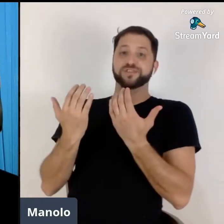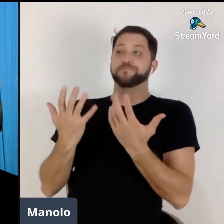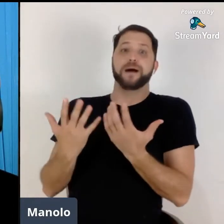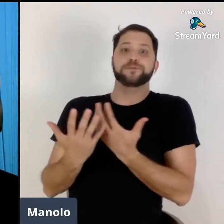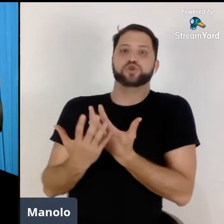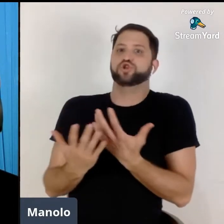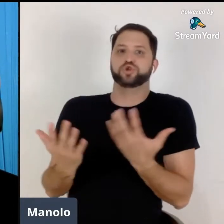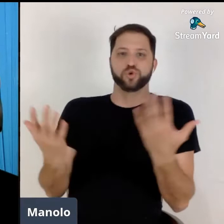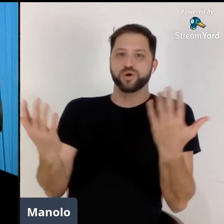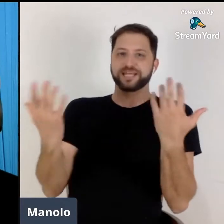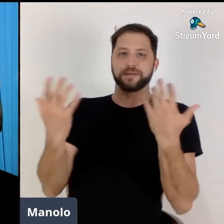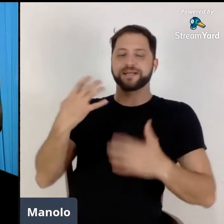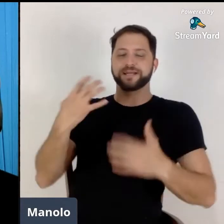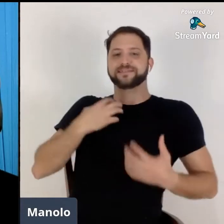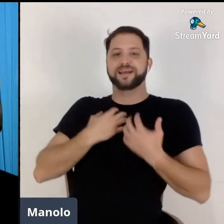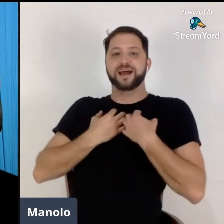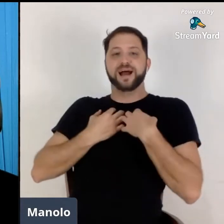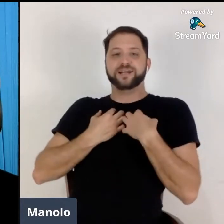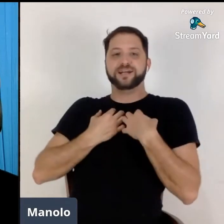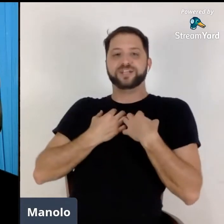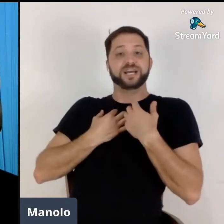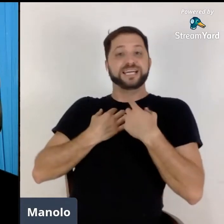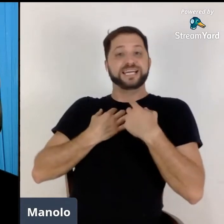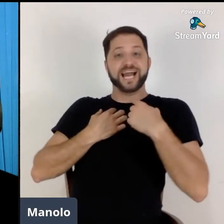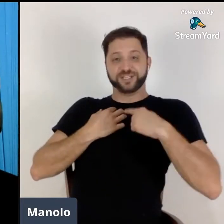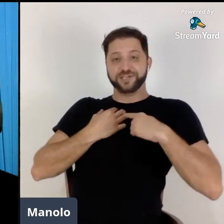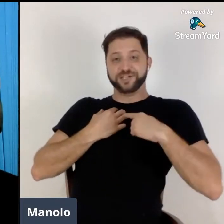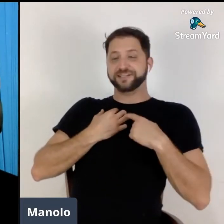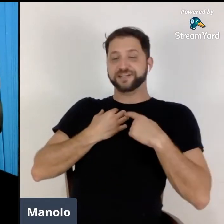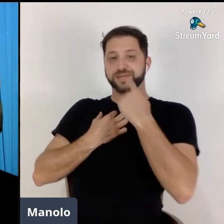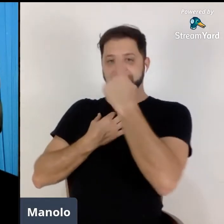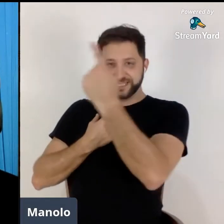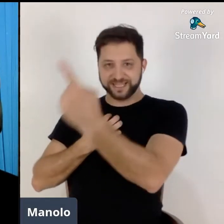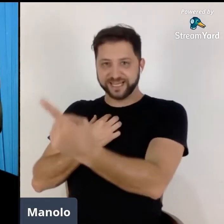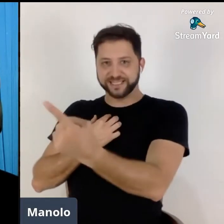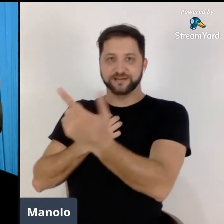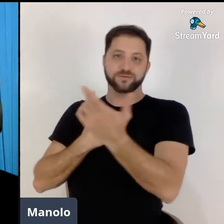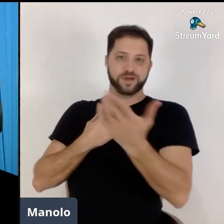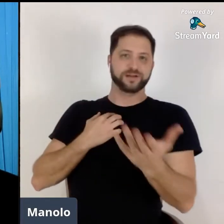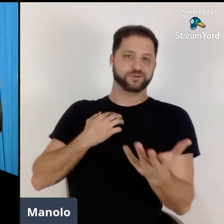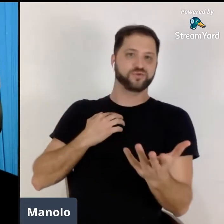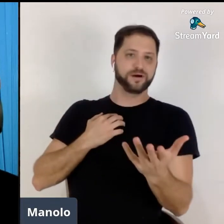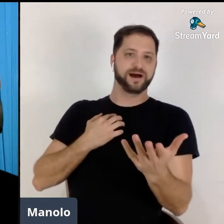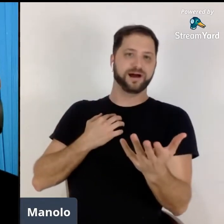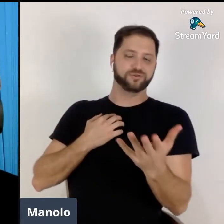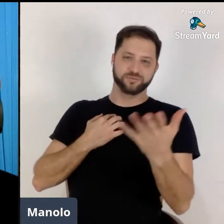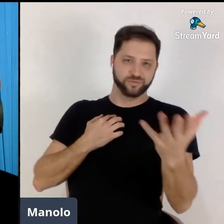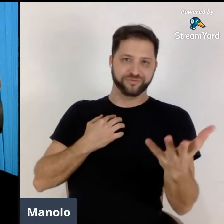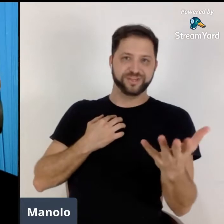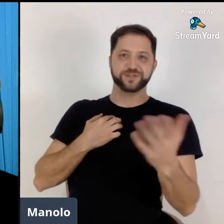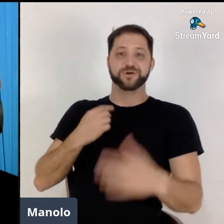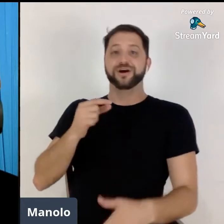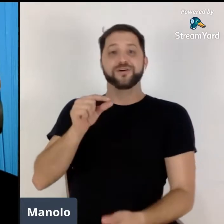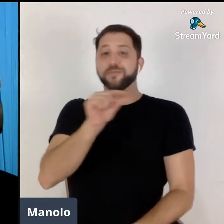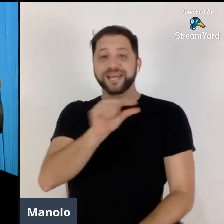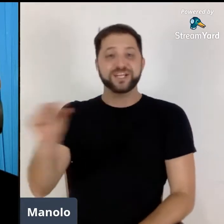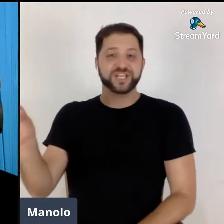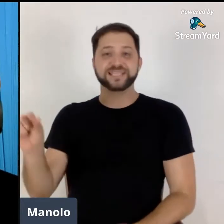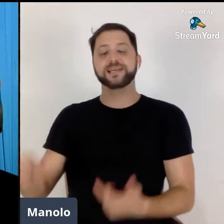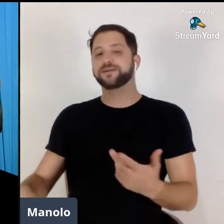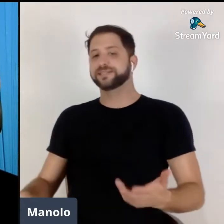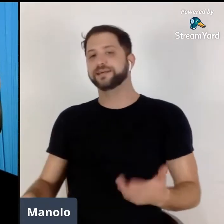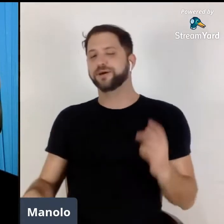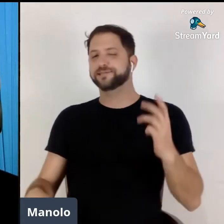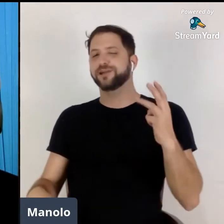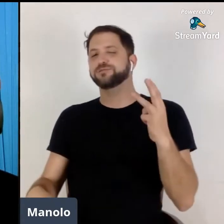ele vai ter uma dificuldade absurda para entender a gente. E a gente, para fazer com que ele entenda, no caso de um vídeo,